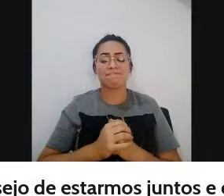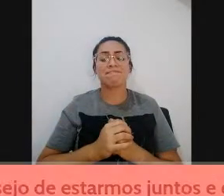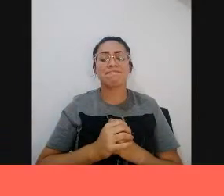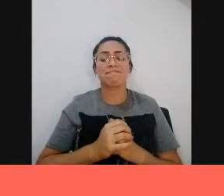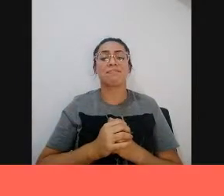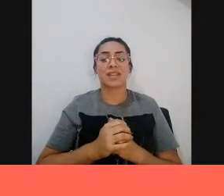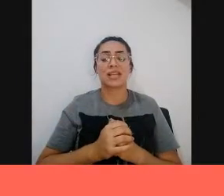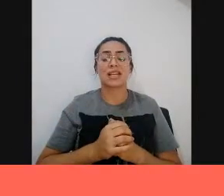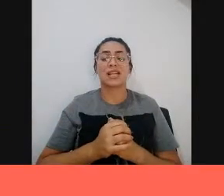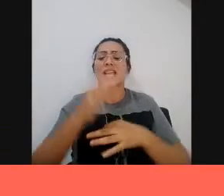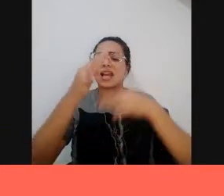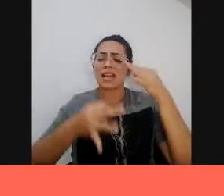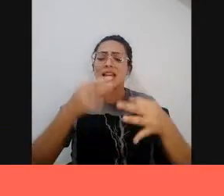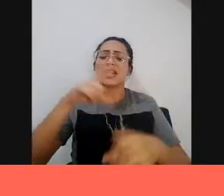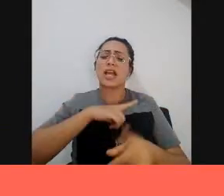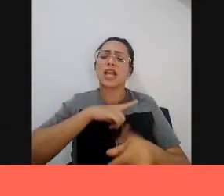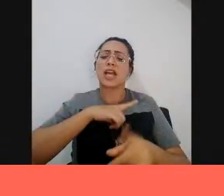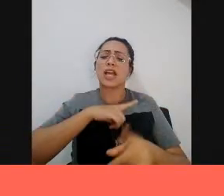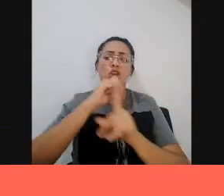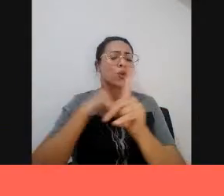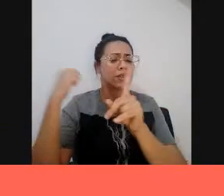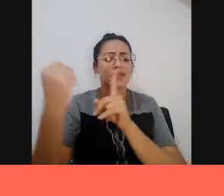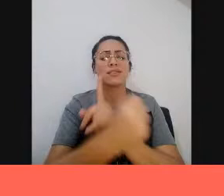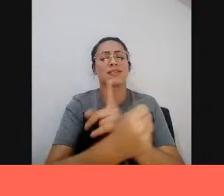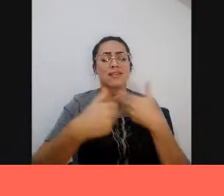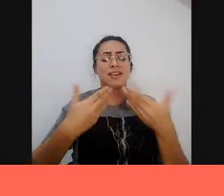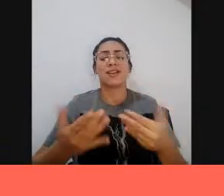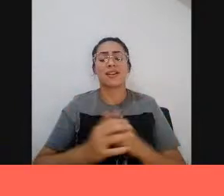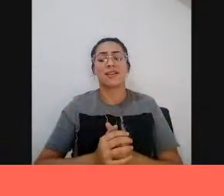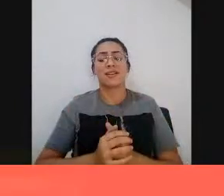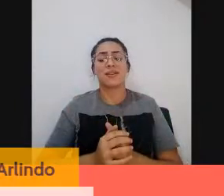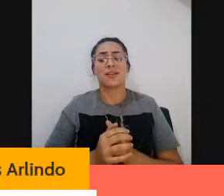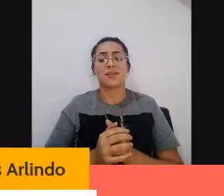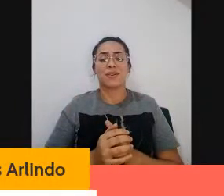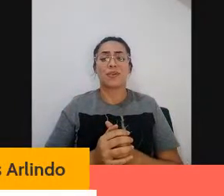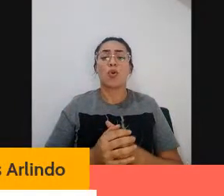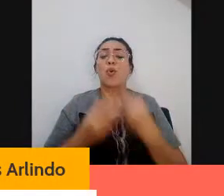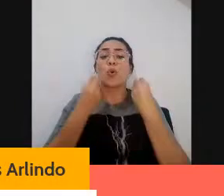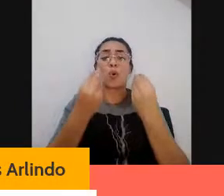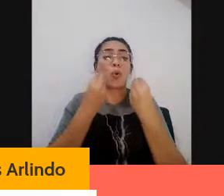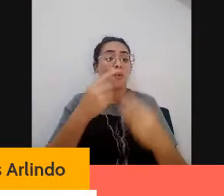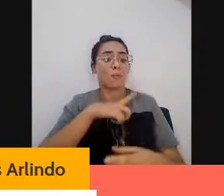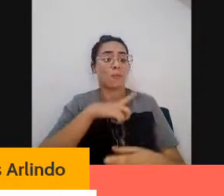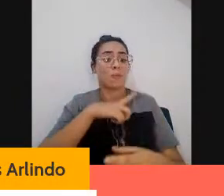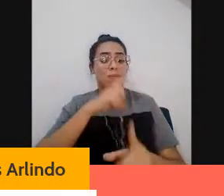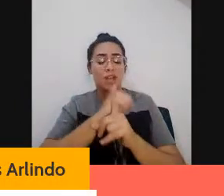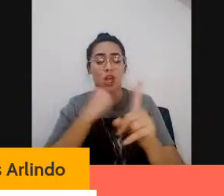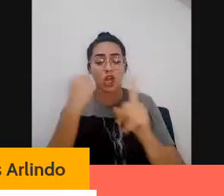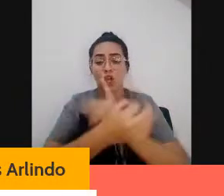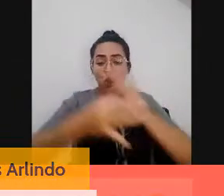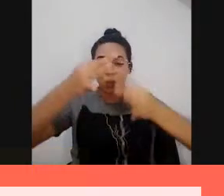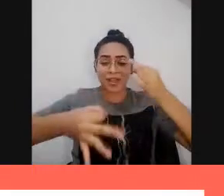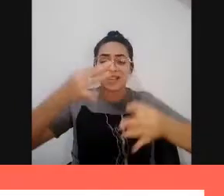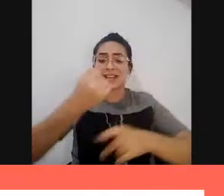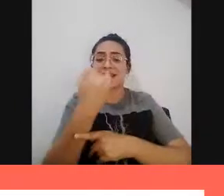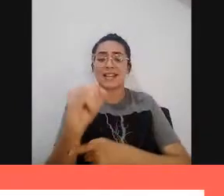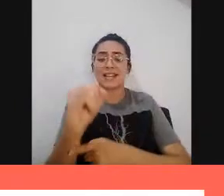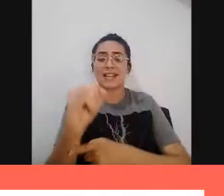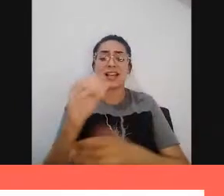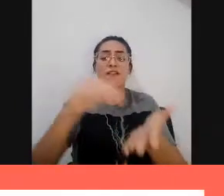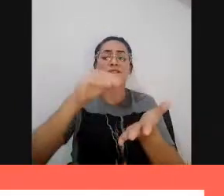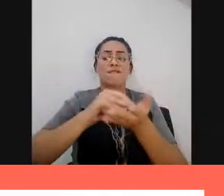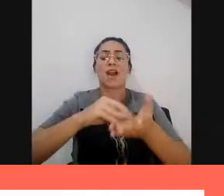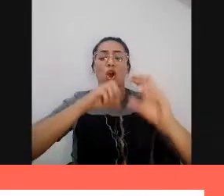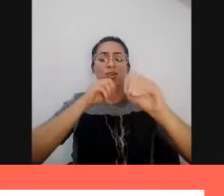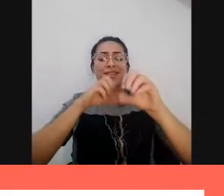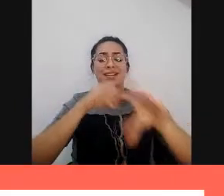uma maior justiça social. Então, não há como ter justiça social, não há como ter desenvolvimento, se não tem educação. E para ter